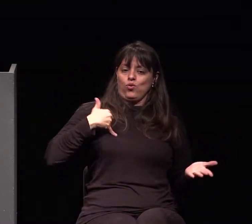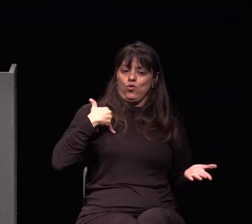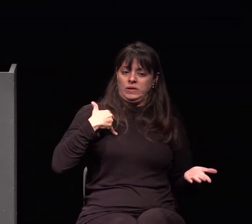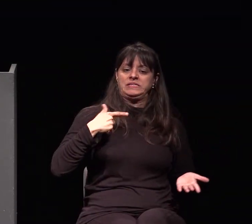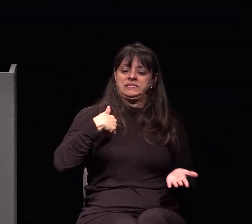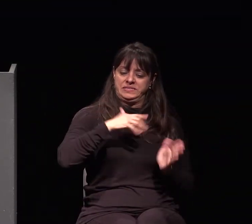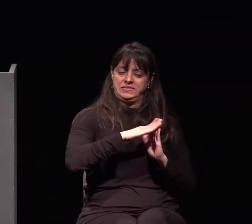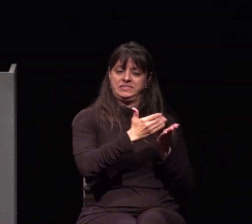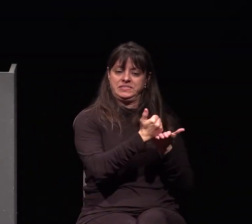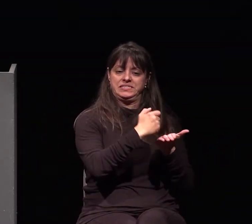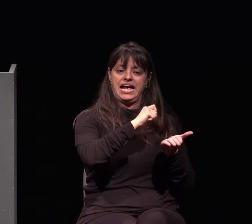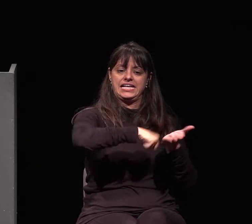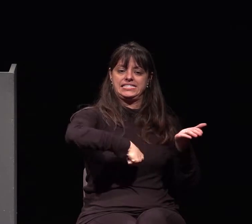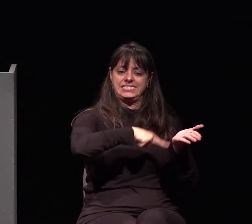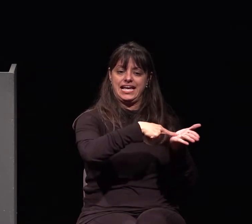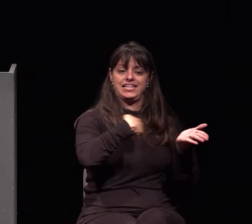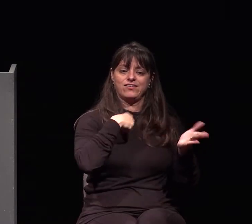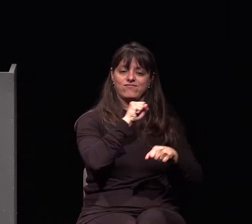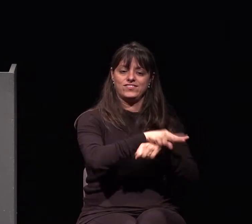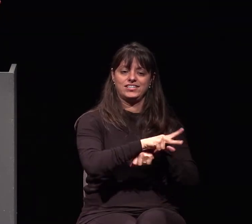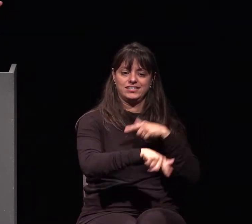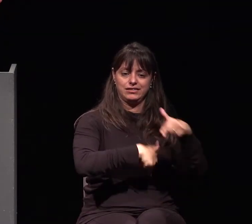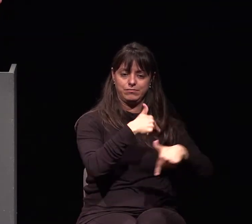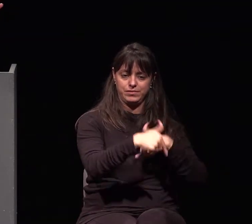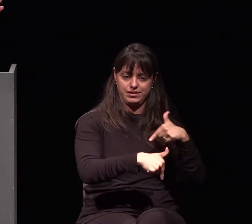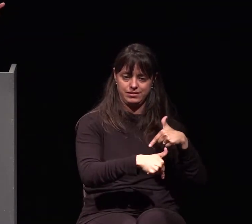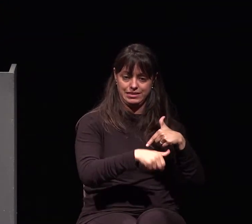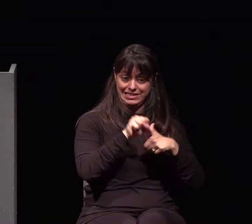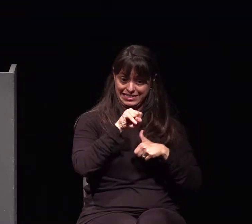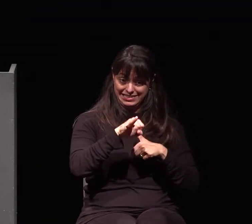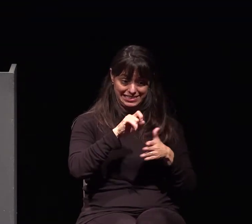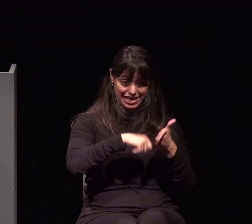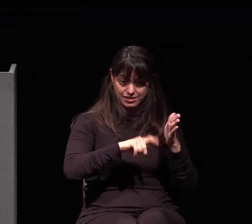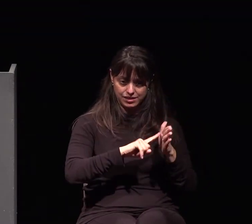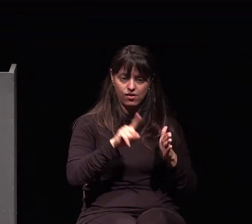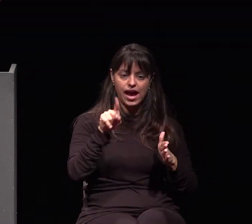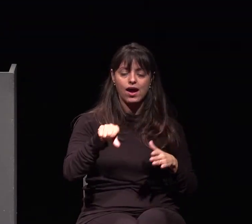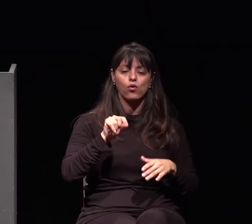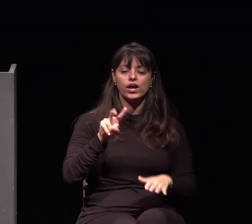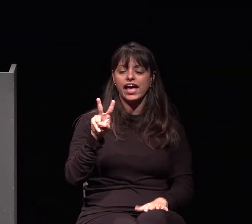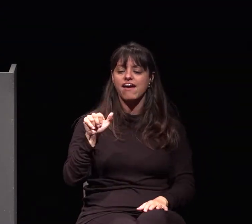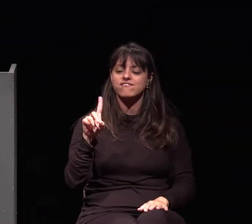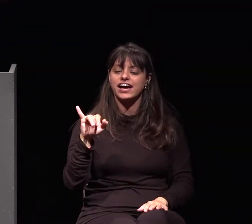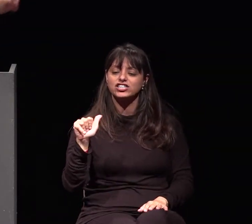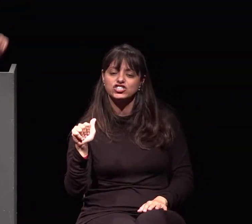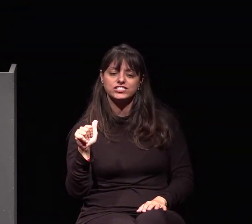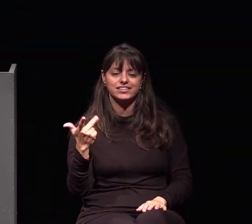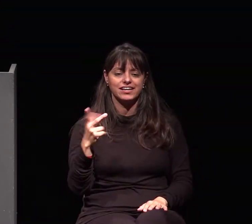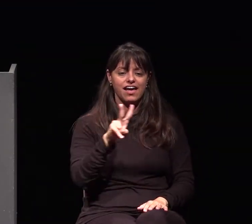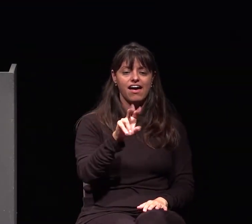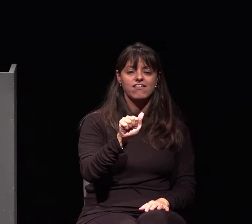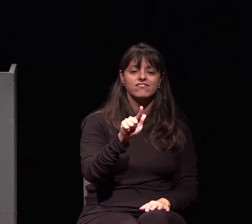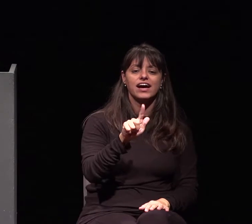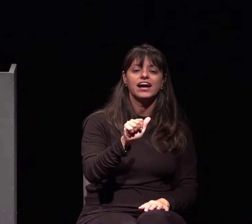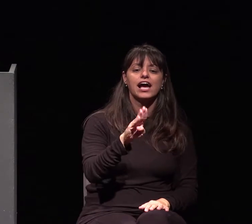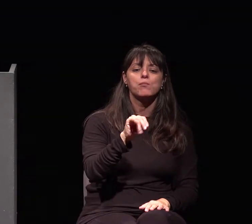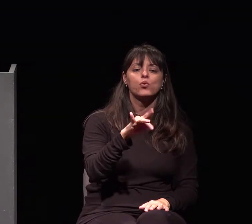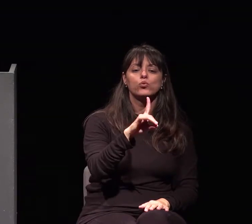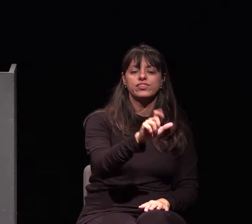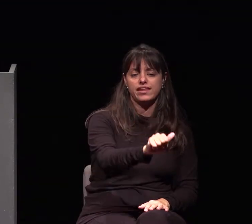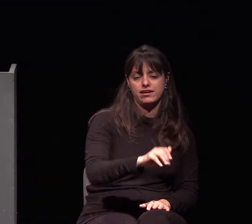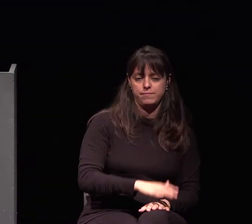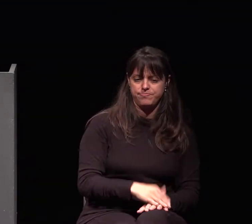carteira assinada, evidentemente, né, porque se não fosse assinada, você ia presa. Era considerada vadia, vagabunda. E eles foram... Eu conheci